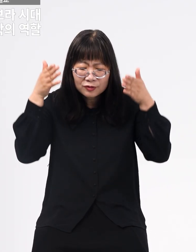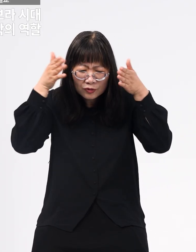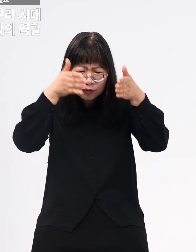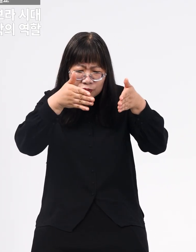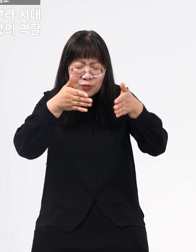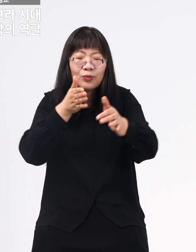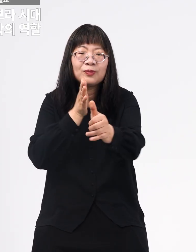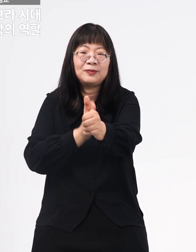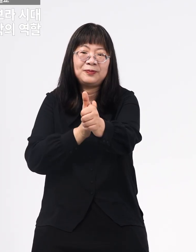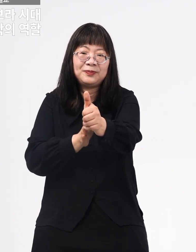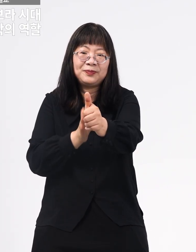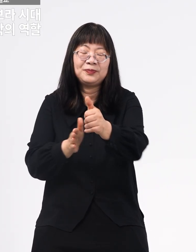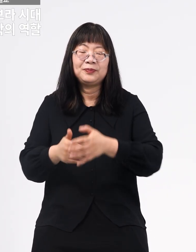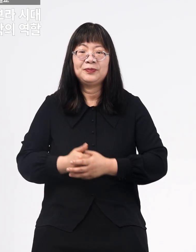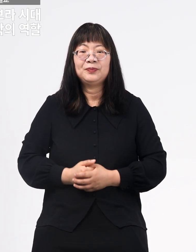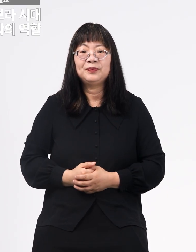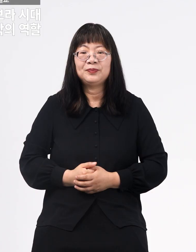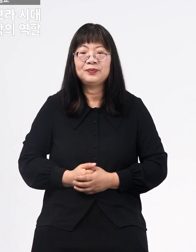됩니다.